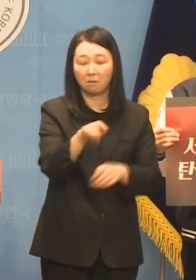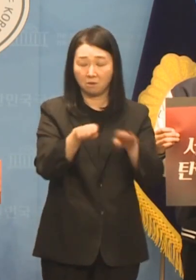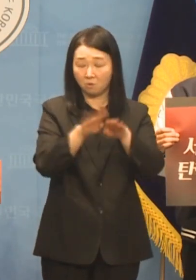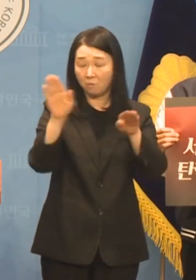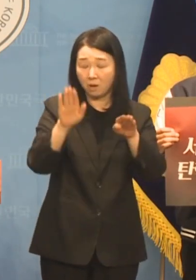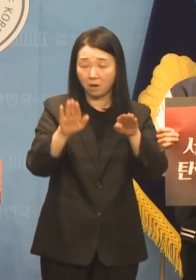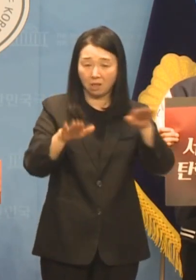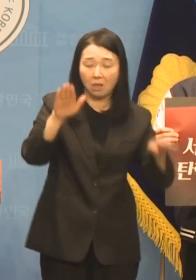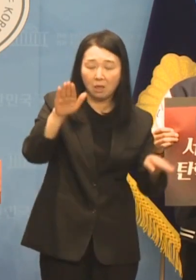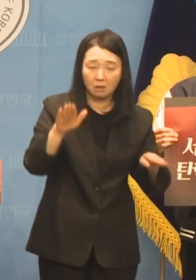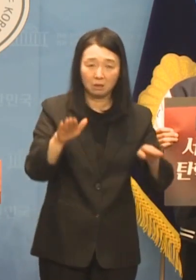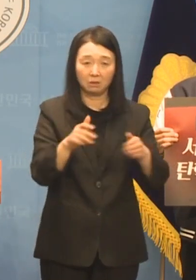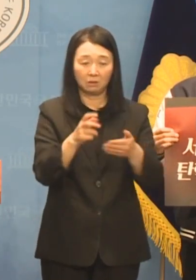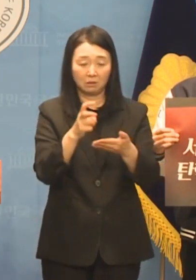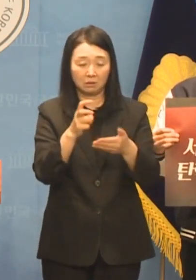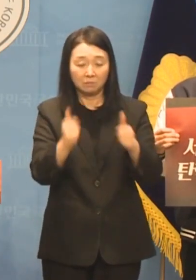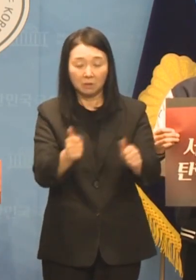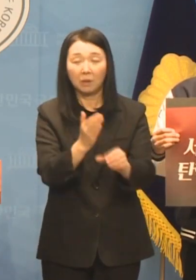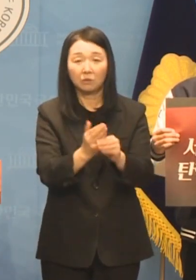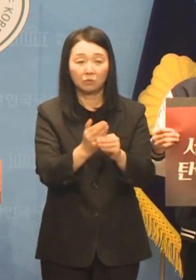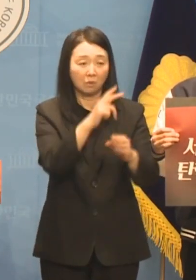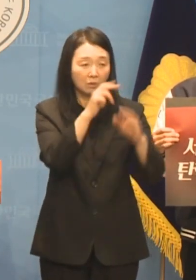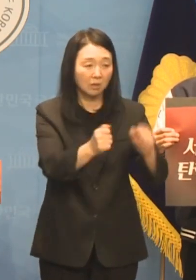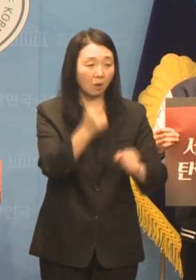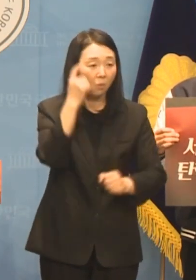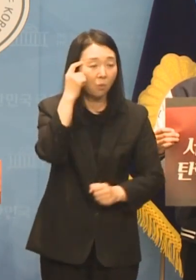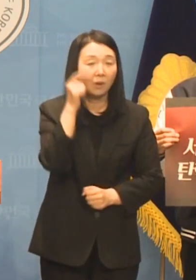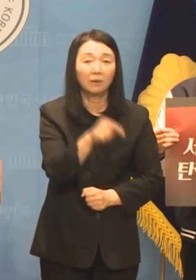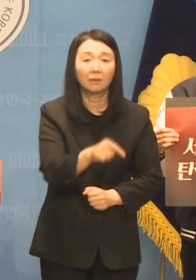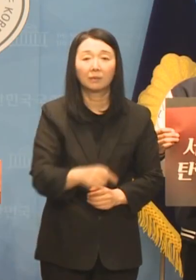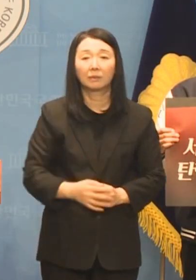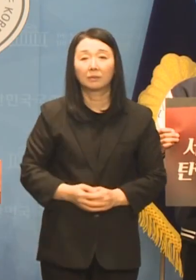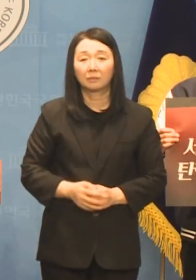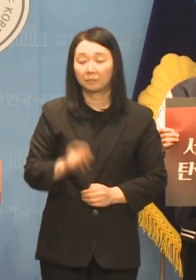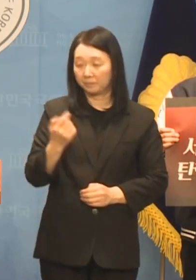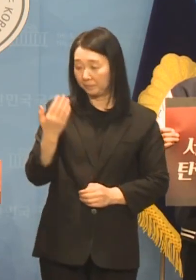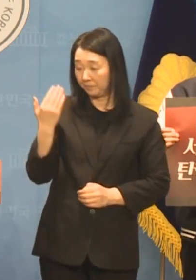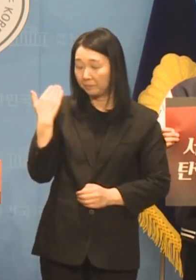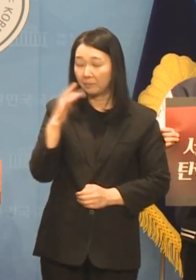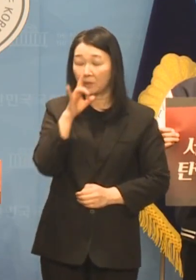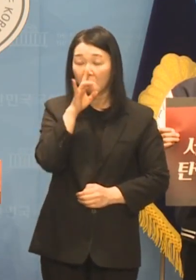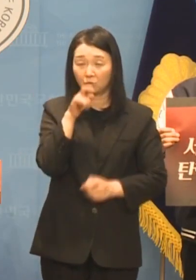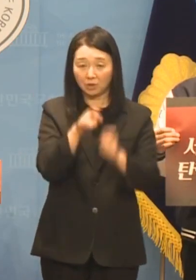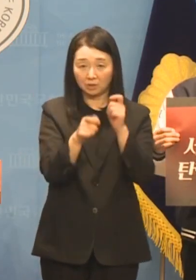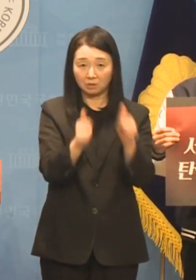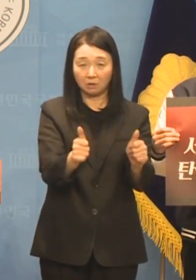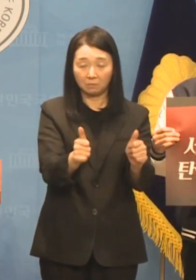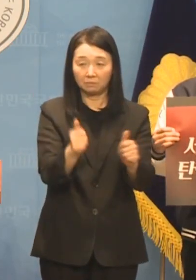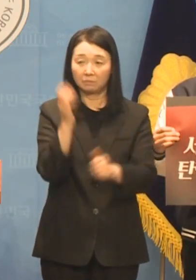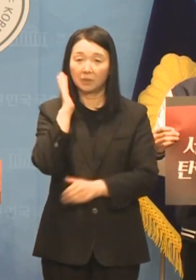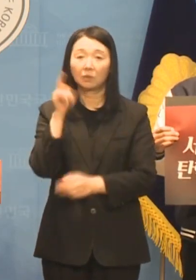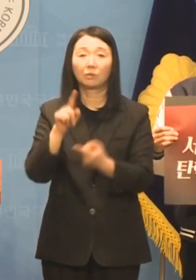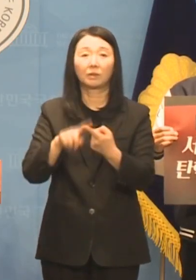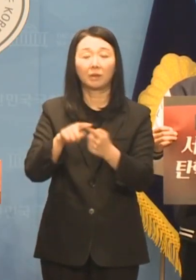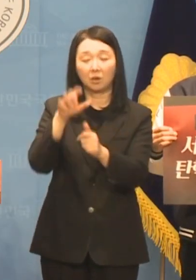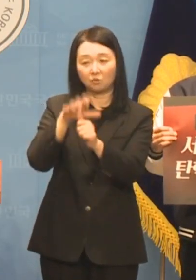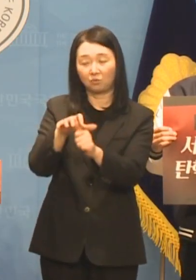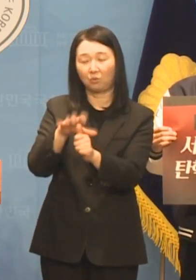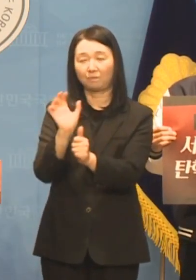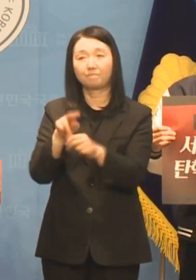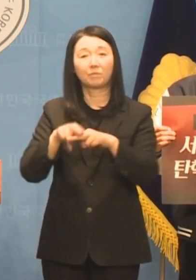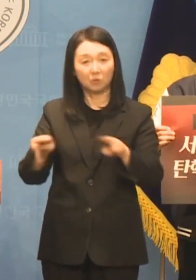진행하는데 대체 헌재가 왜 존재해야 하는 것입니까? 얼마 전 중앙지법에서 대통령에 대한 구속